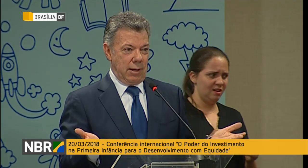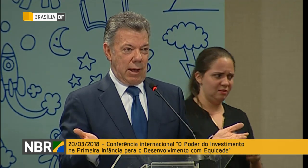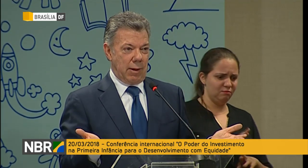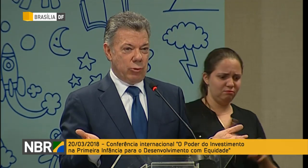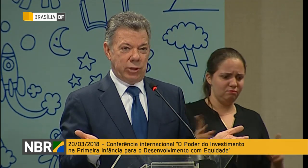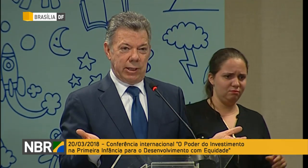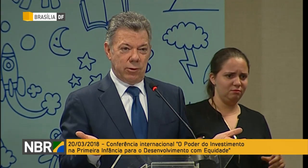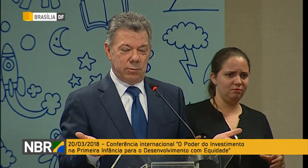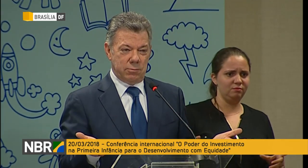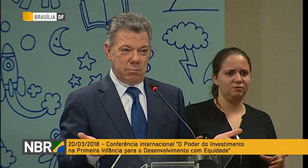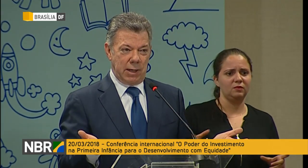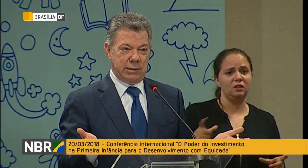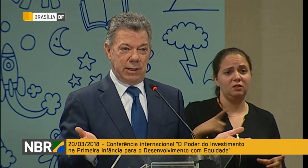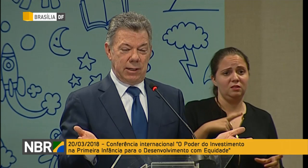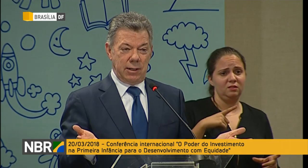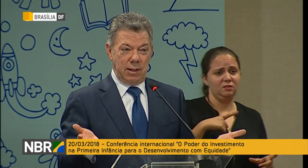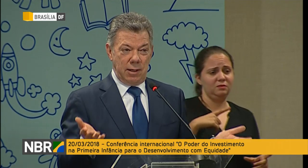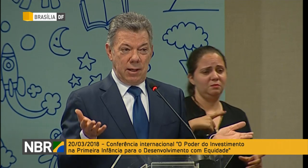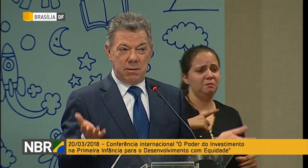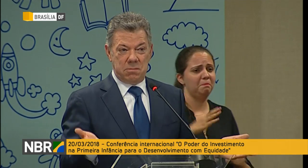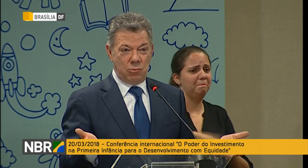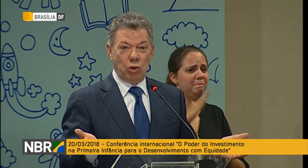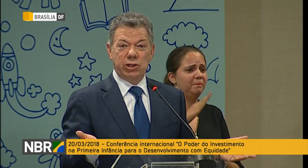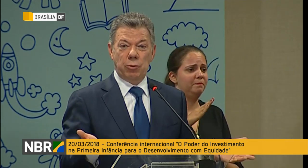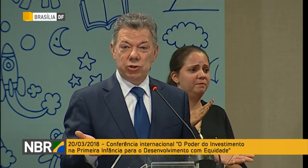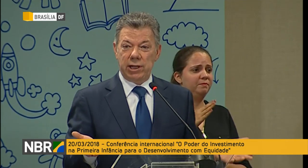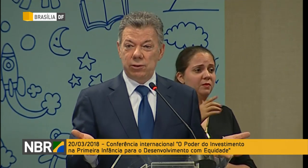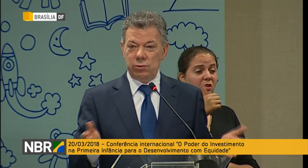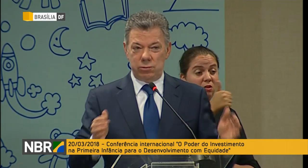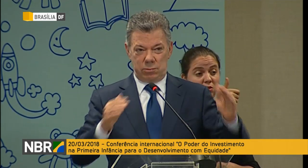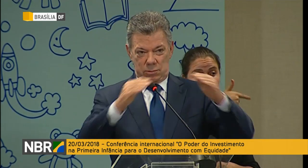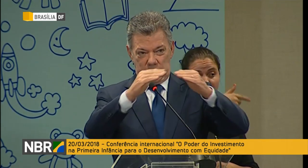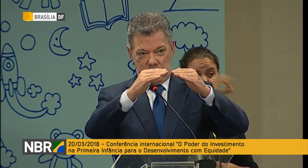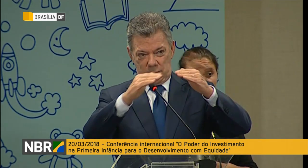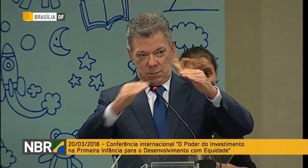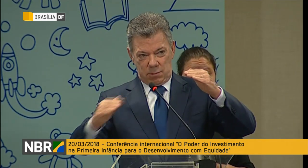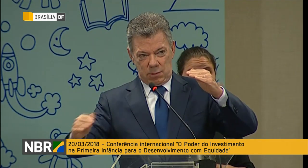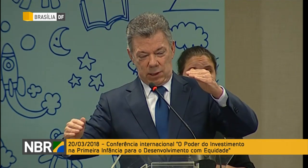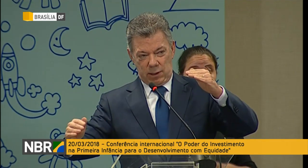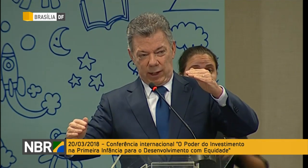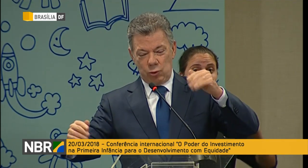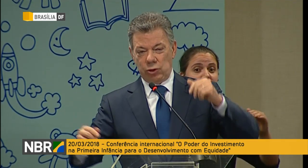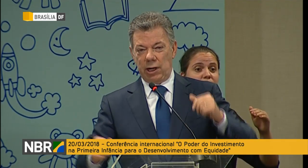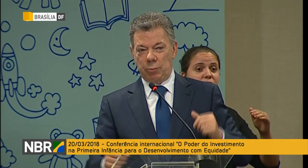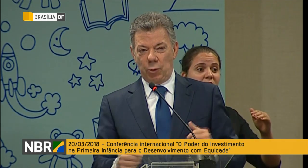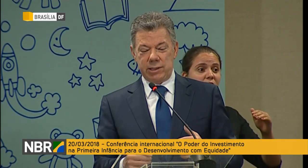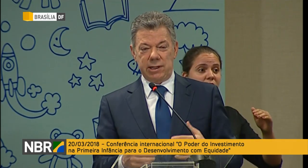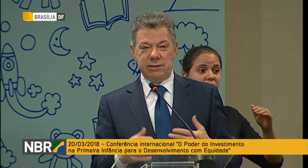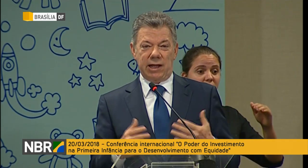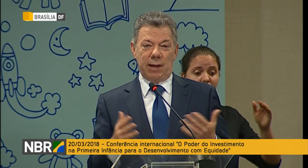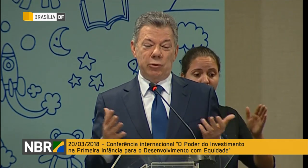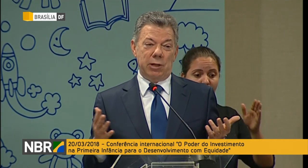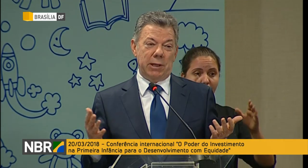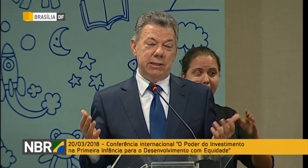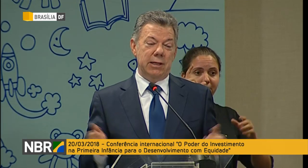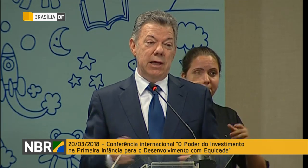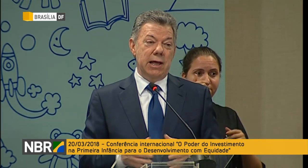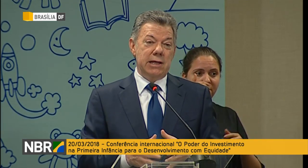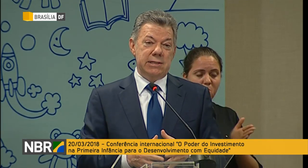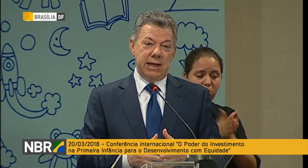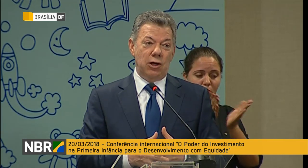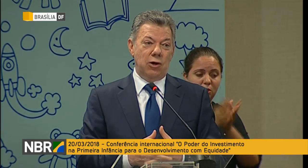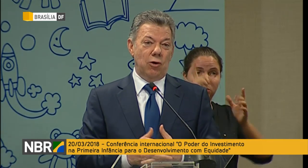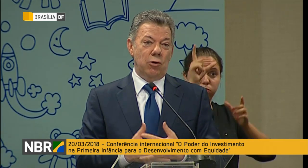que jamais poderíamos ter durante 12% de redução da